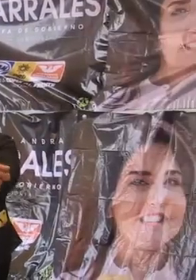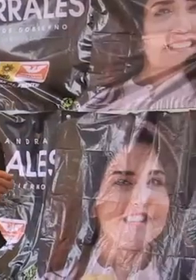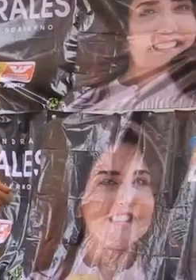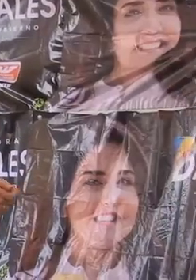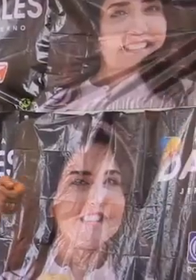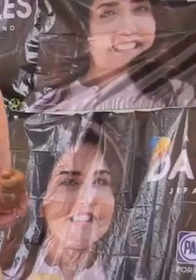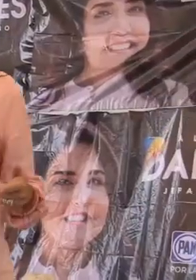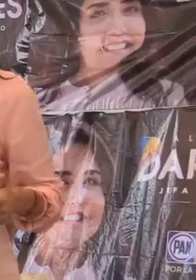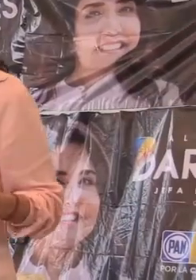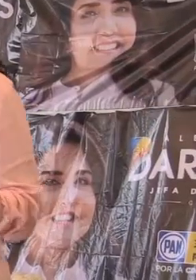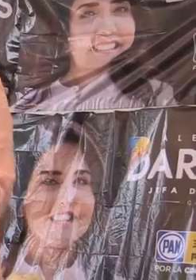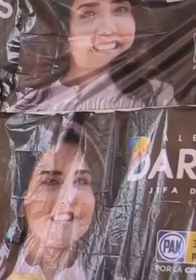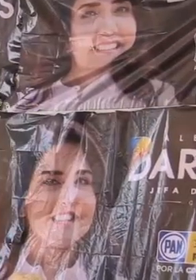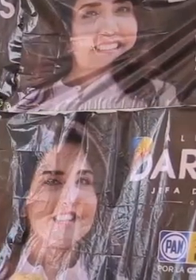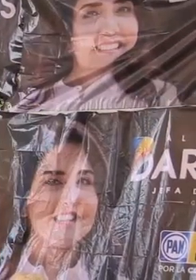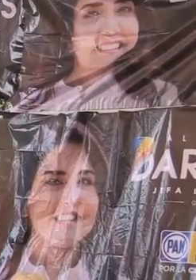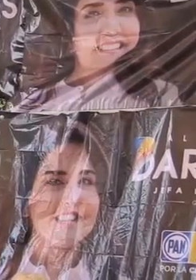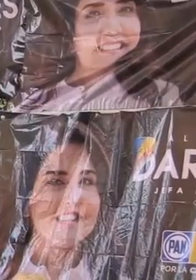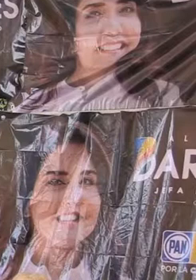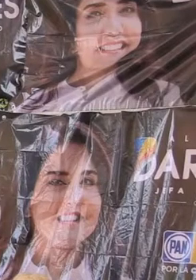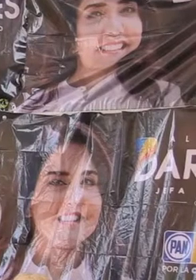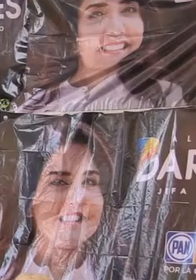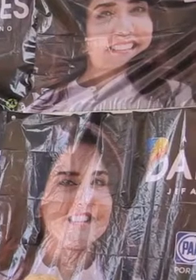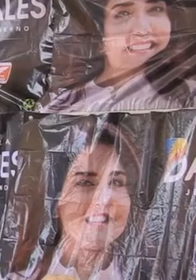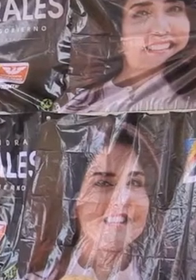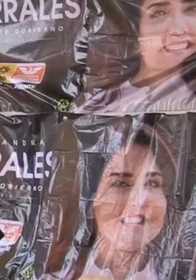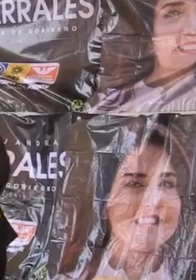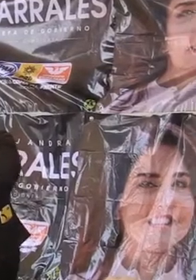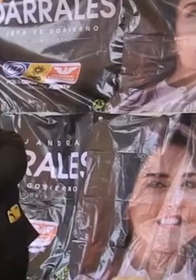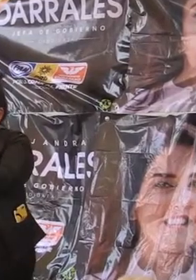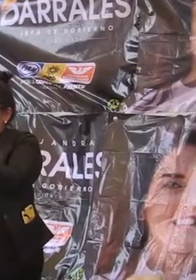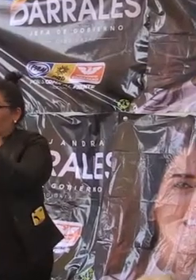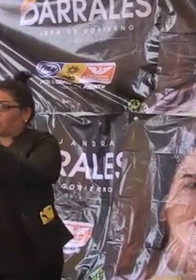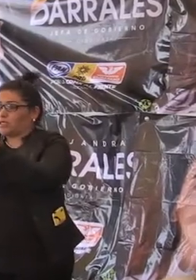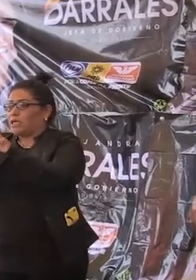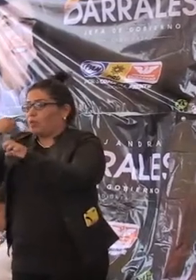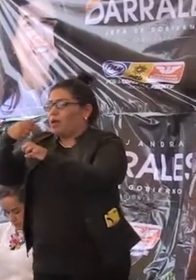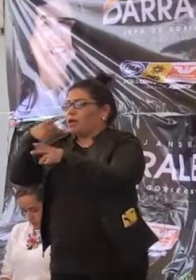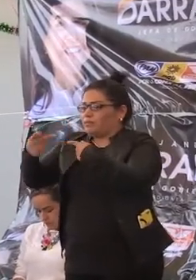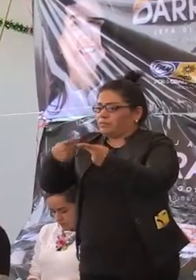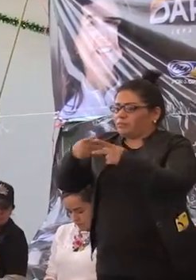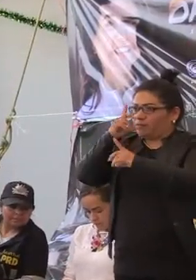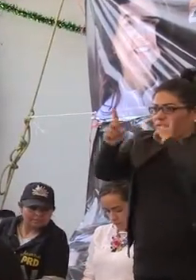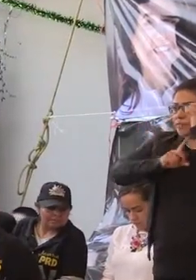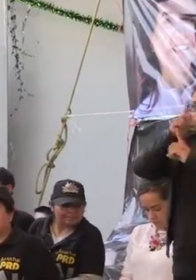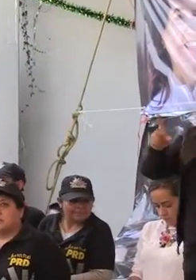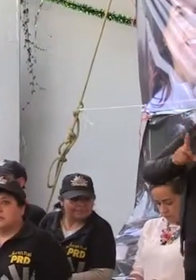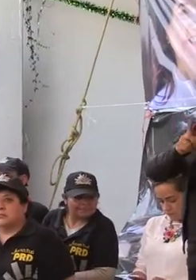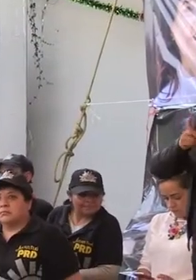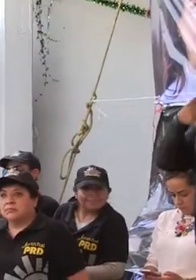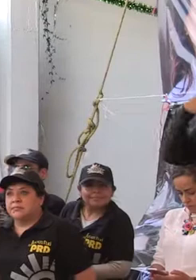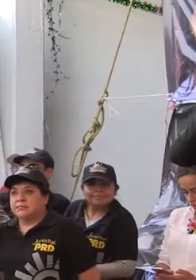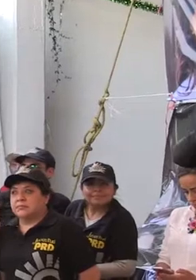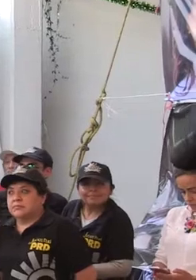encargar, junto con Ana Julia, de que aquí haya lugares para que los niños y los jóvenes practiquen deporte, para